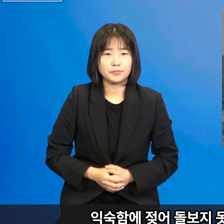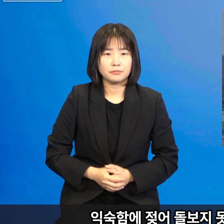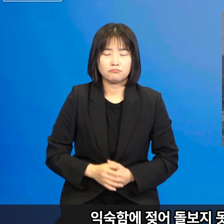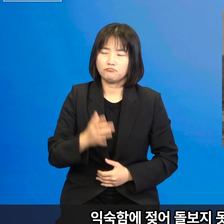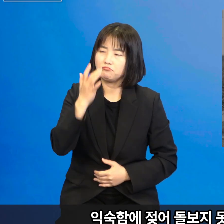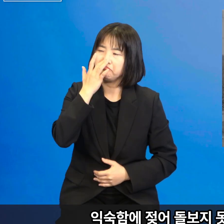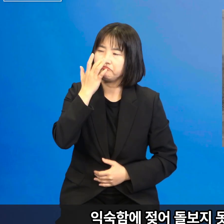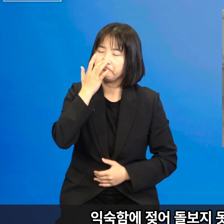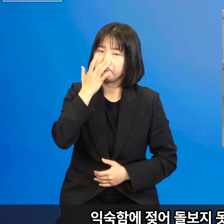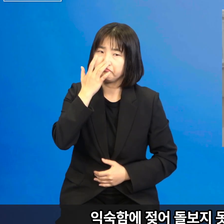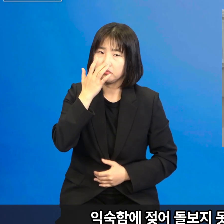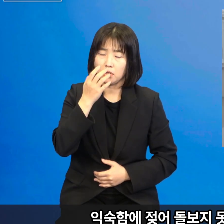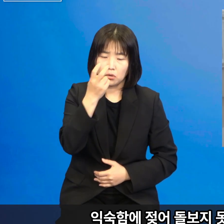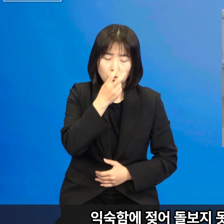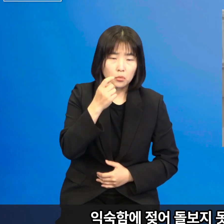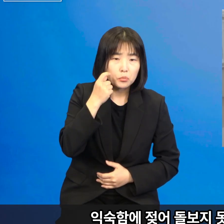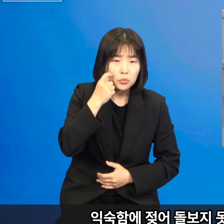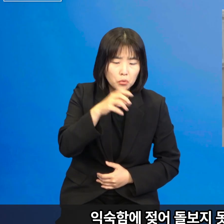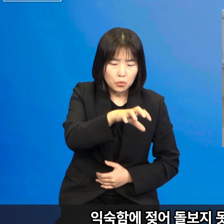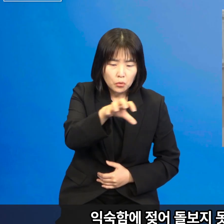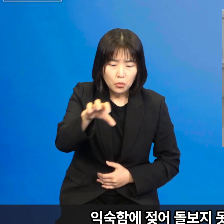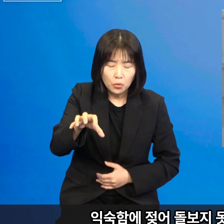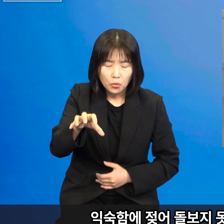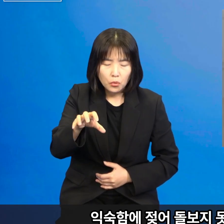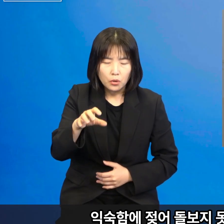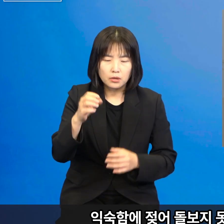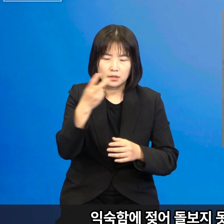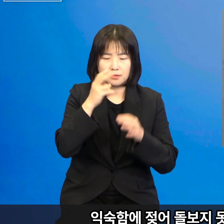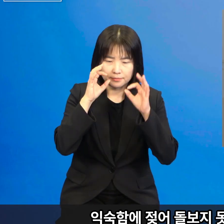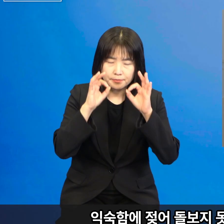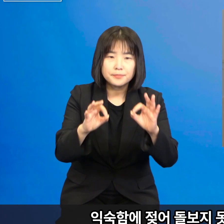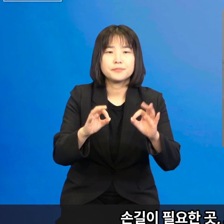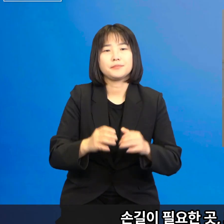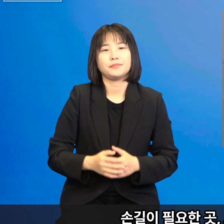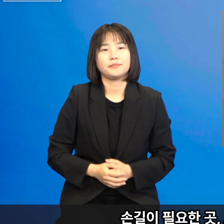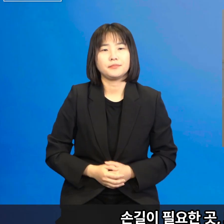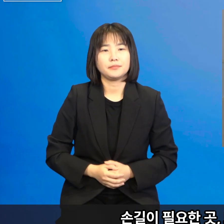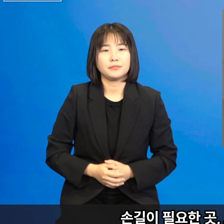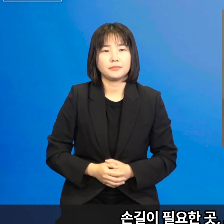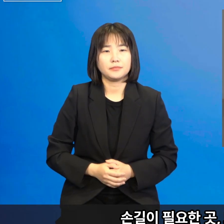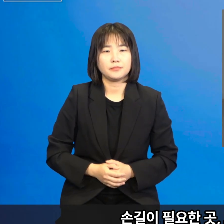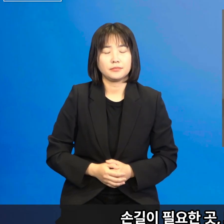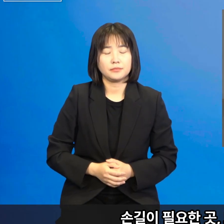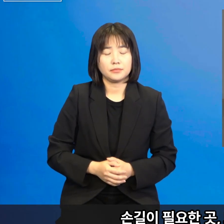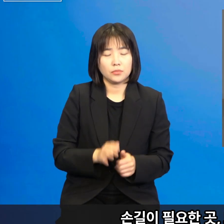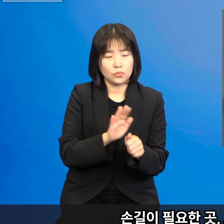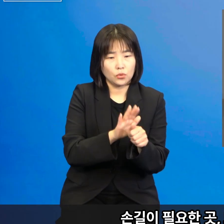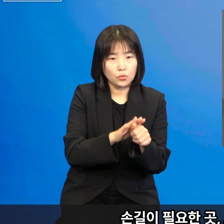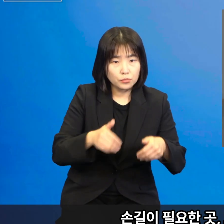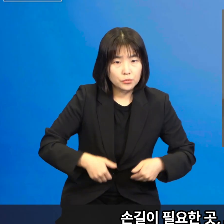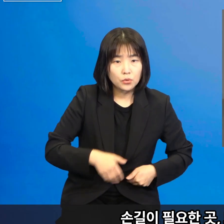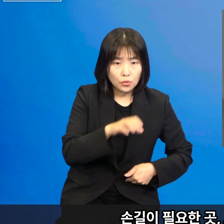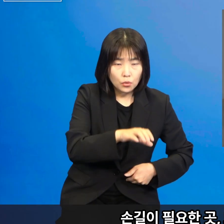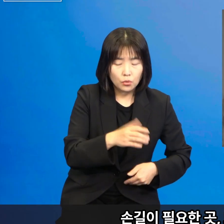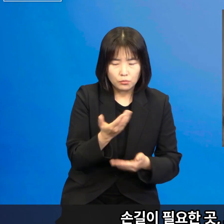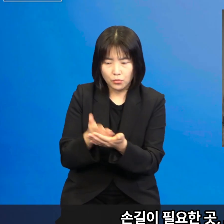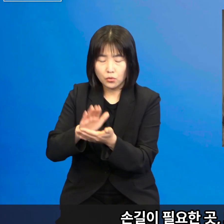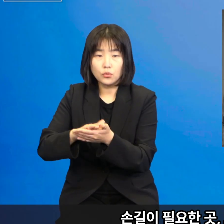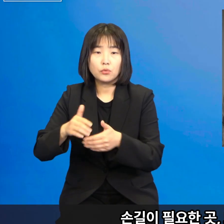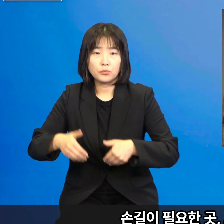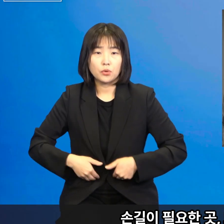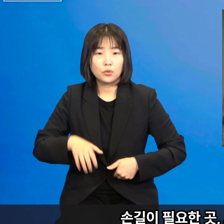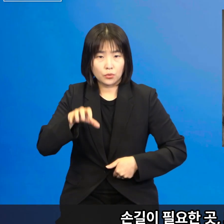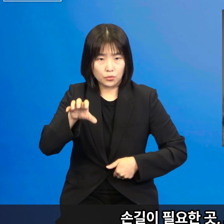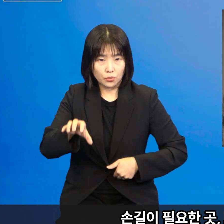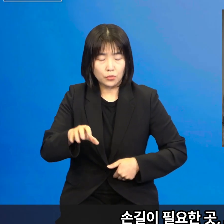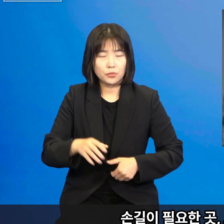익숙함에 젖어 돌보지 못한 영역들을 돌아봅니다. 손길이 필요한 곳, 보수가 필요한